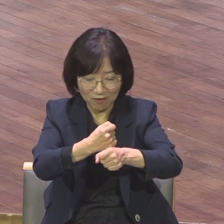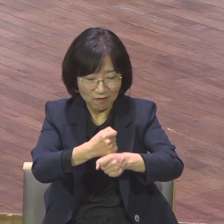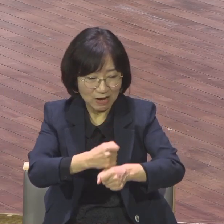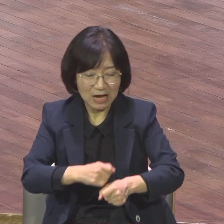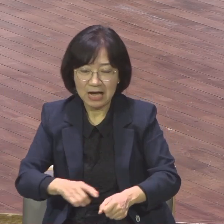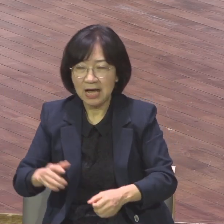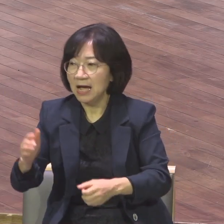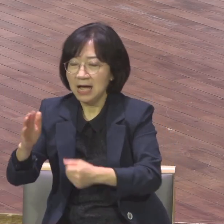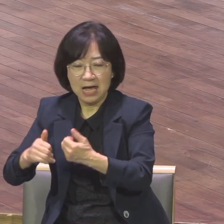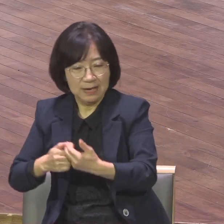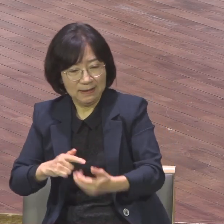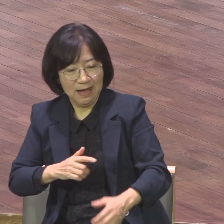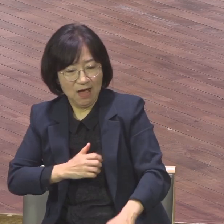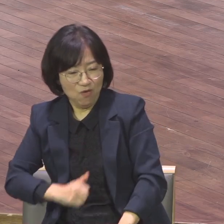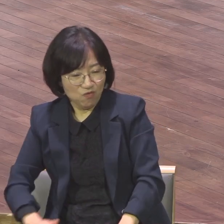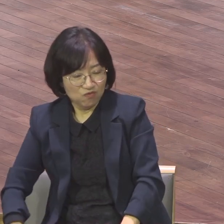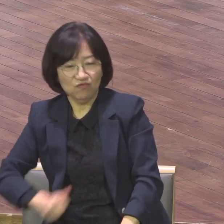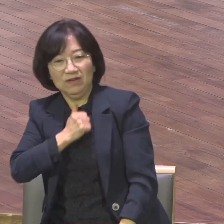이 애굽에